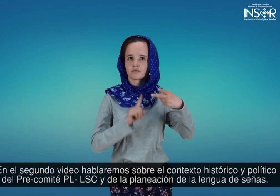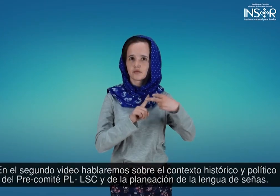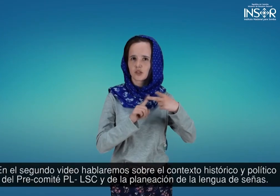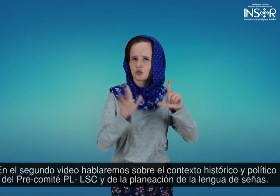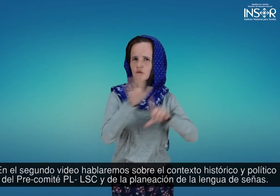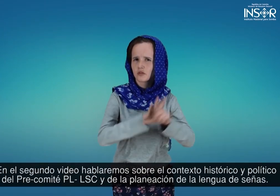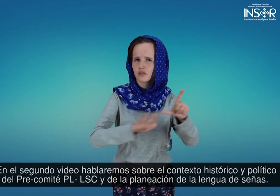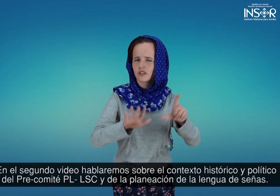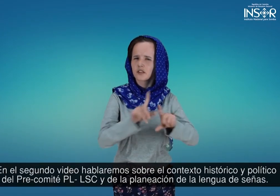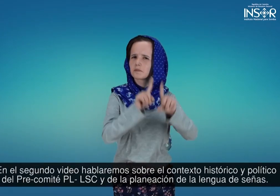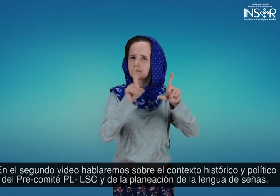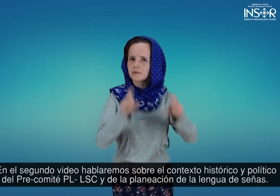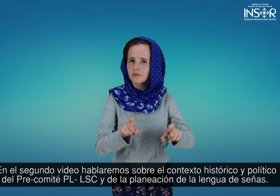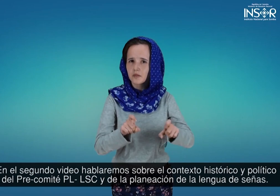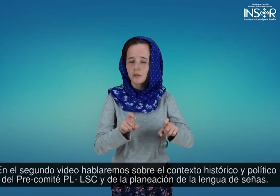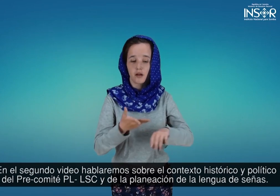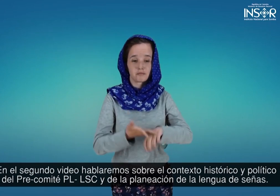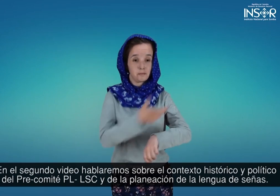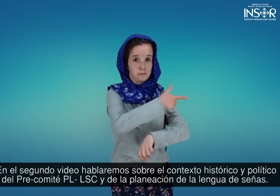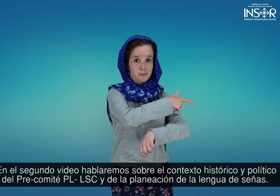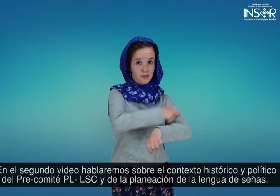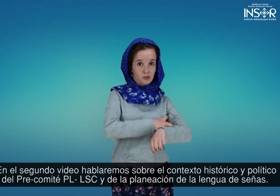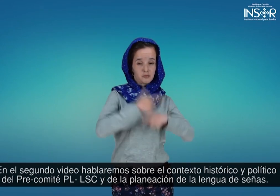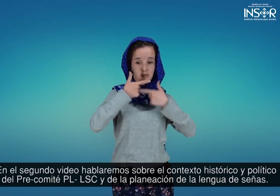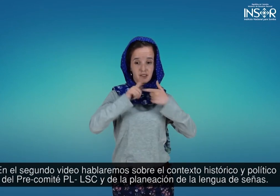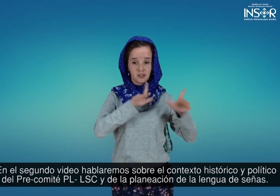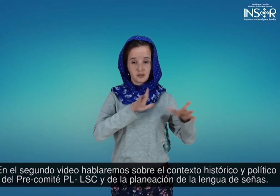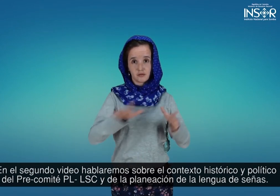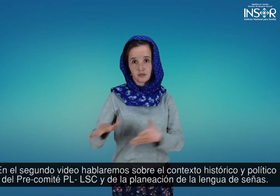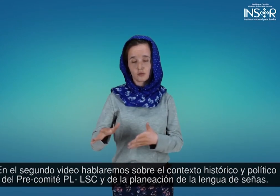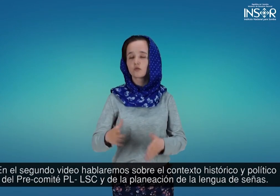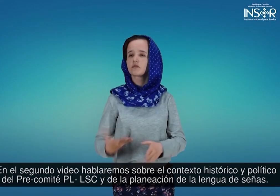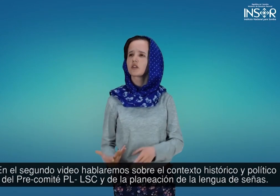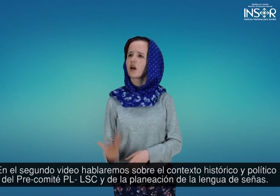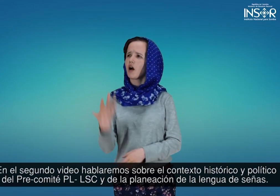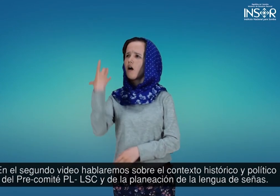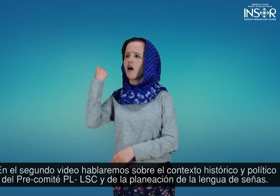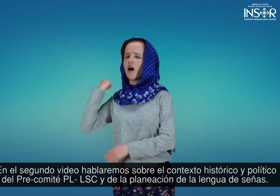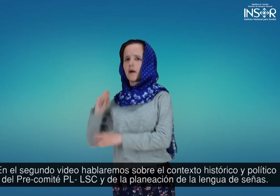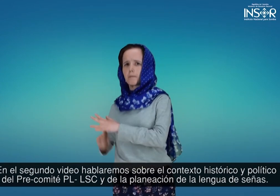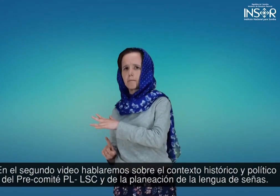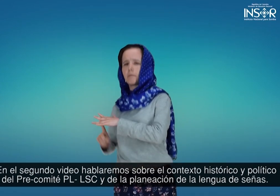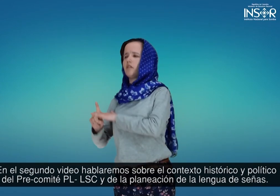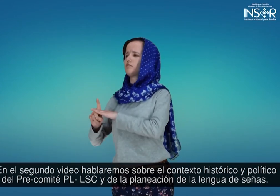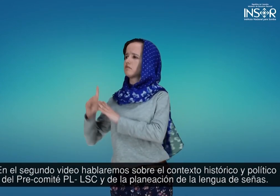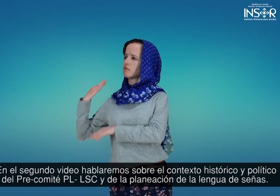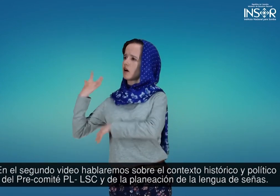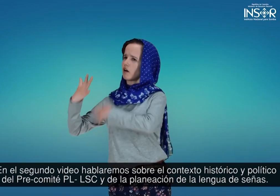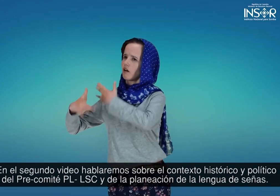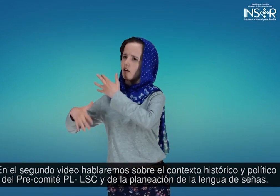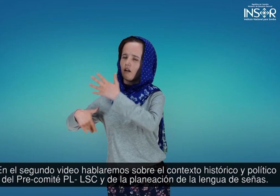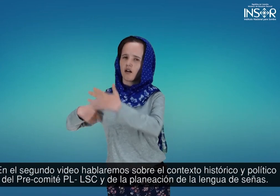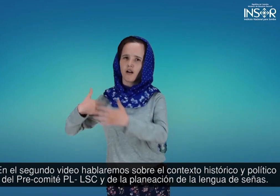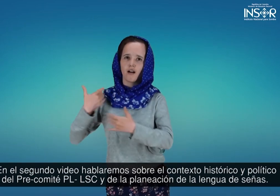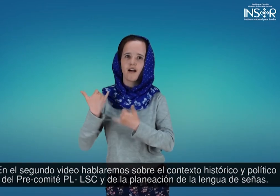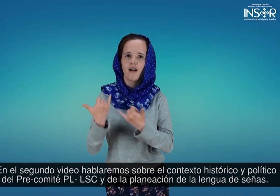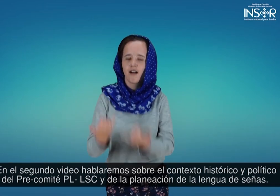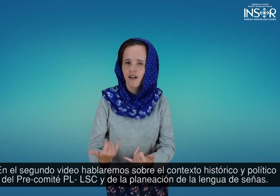en el segundo vídeo hablaremos sobre el contexto histórico y político del pre comité de planeación lingüística y de la